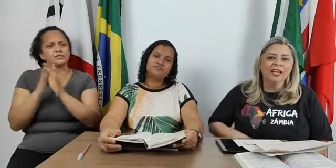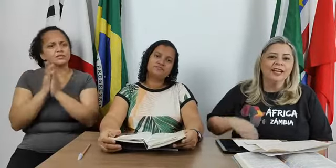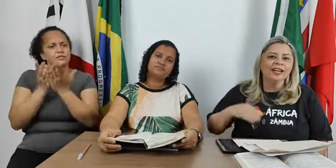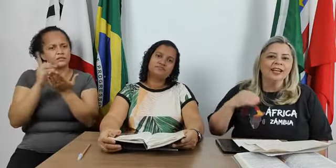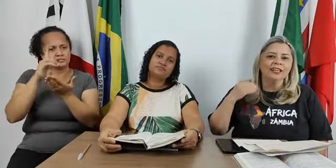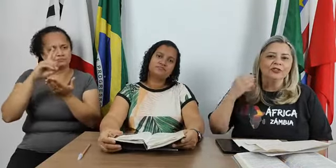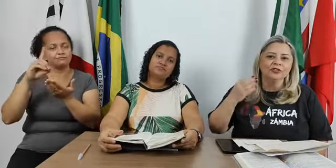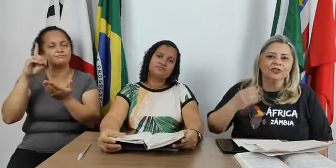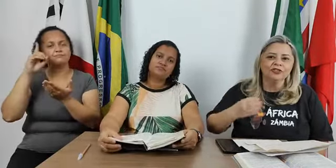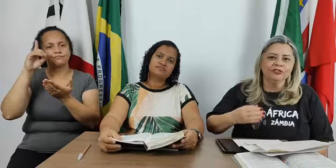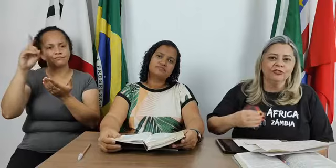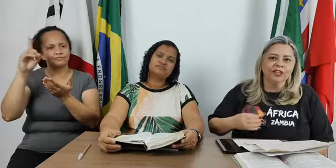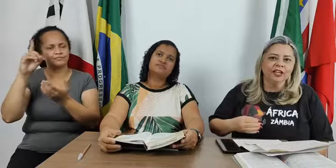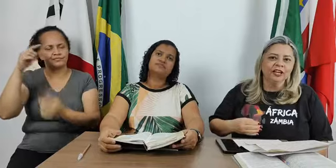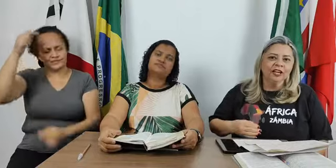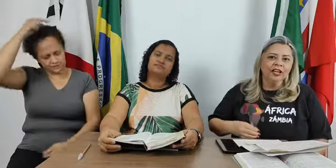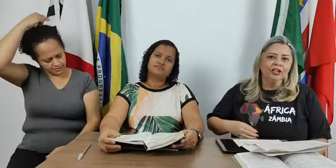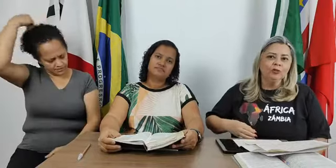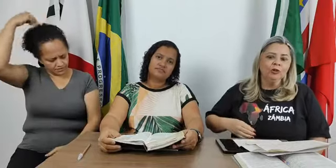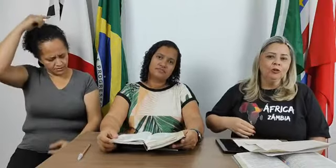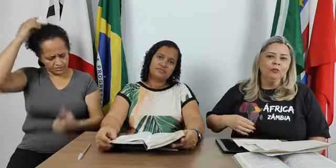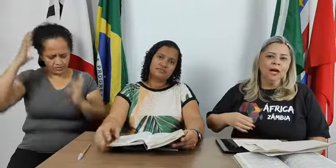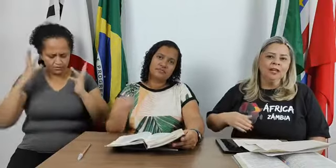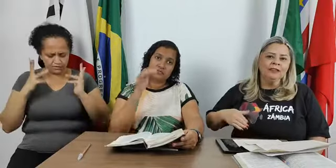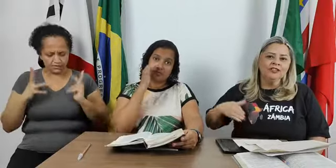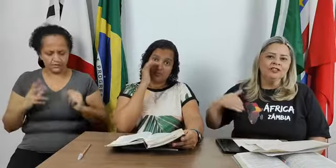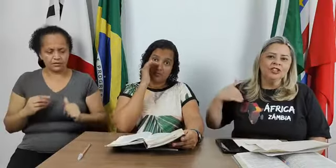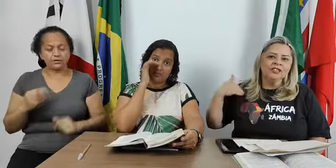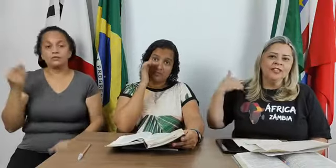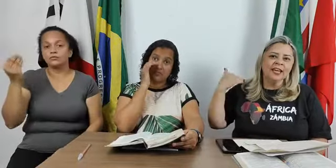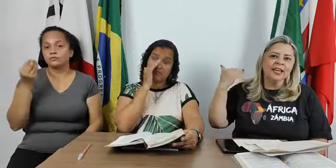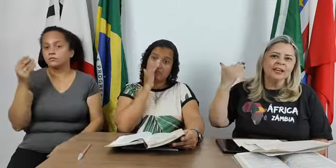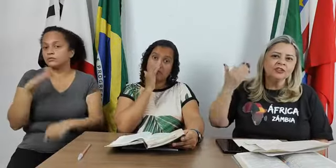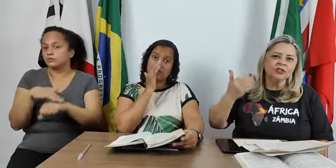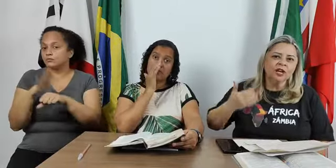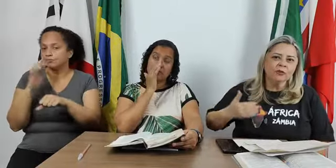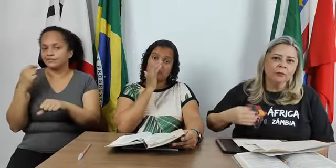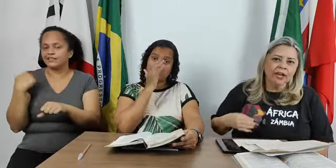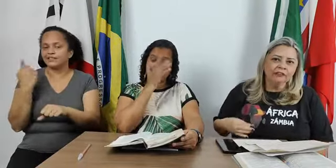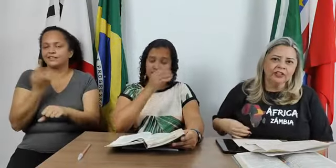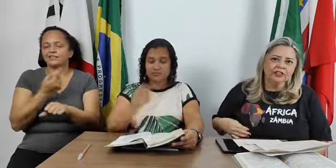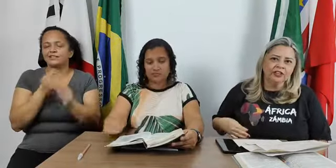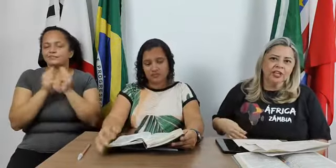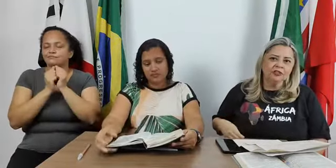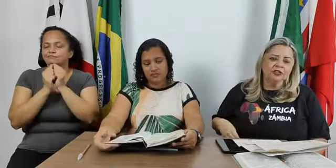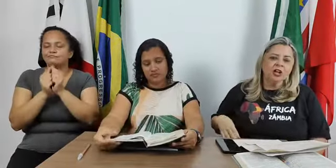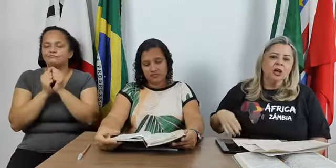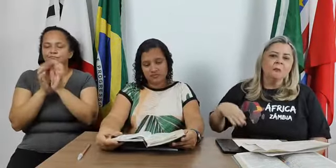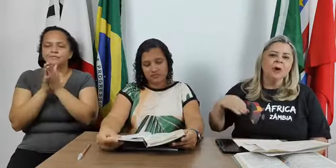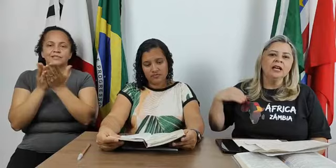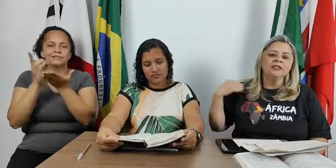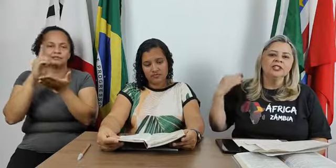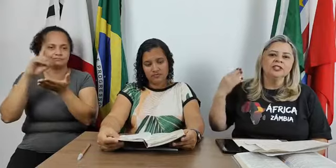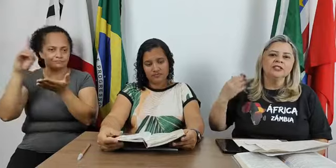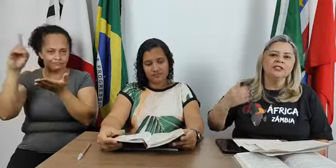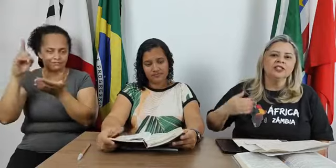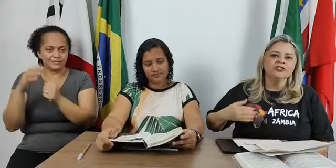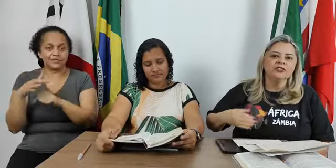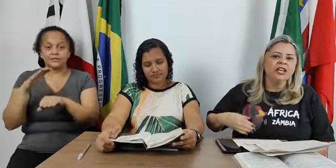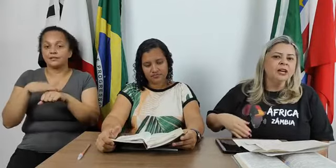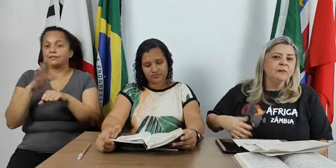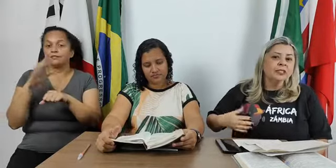Deus é ela que nos santifica. Então, quanto mais a gente se relacionar com a palavra de Deus, mais a gente